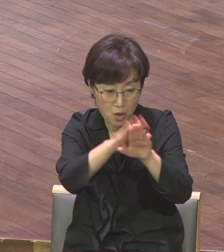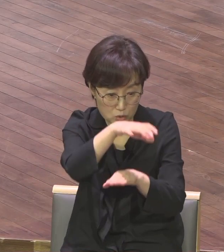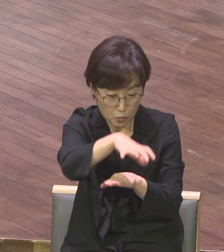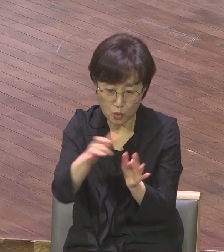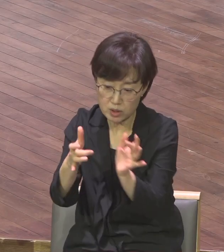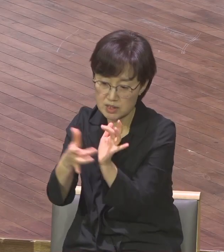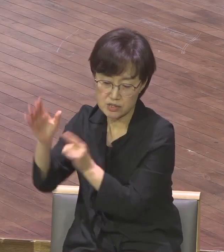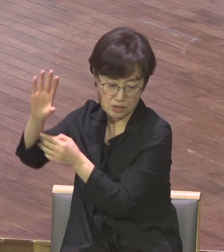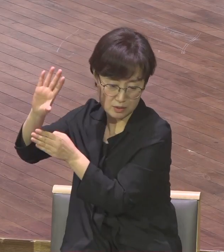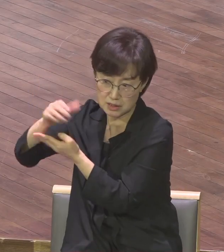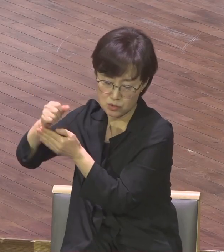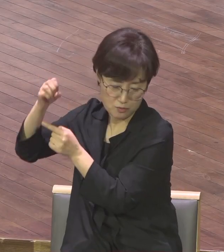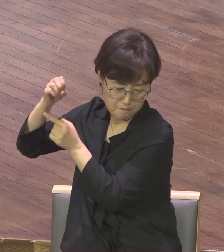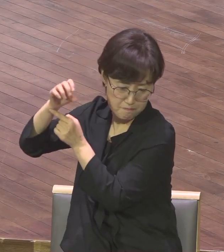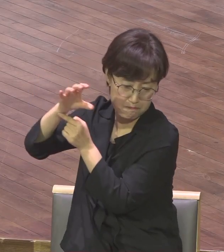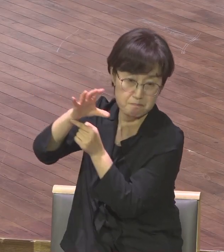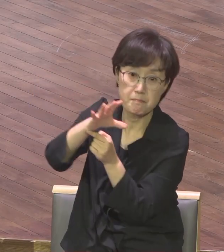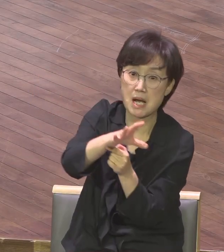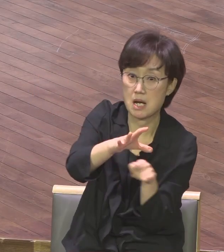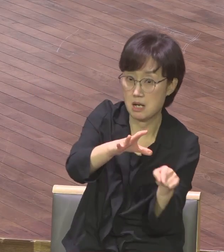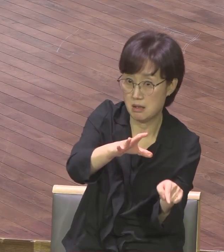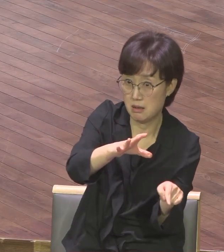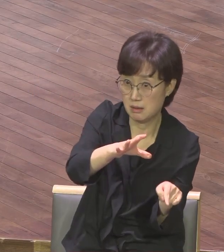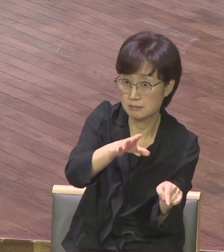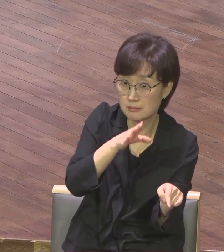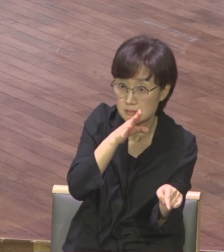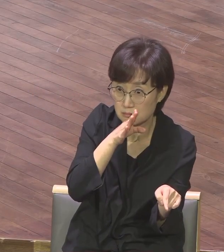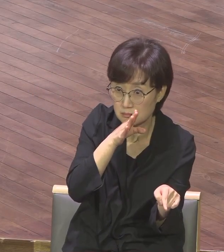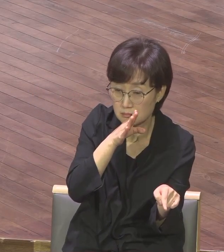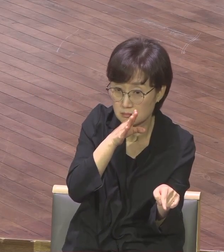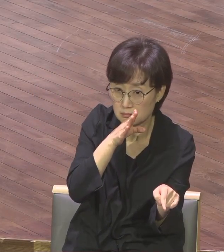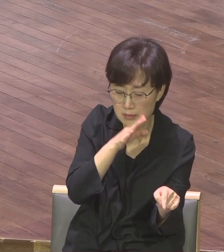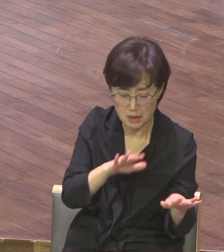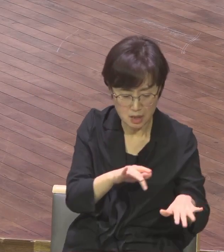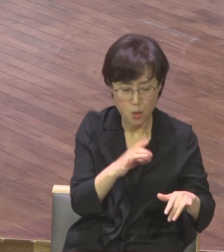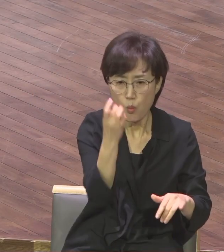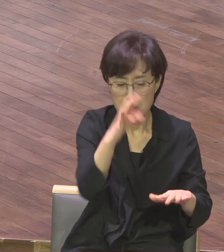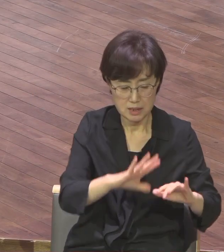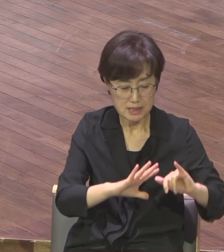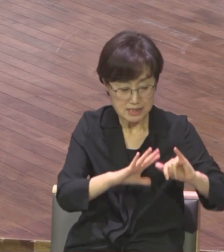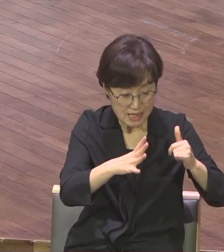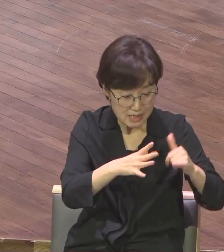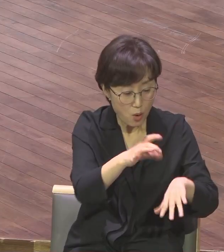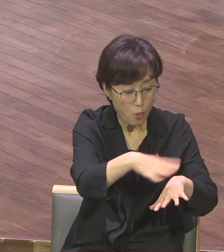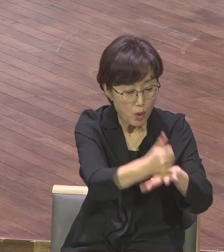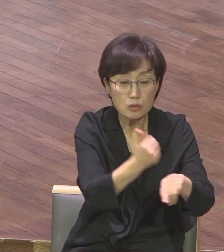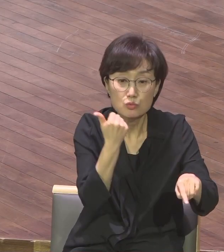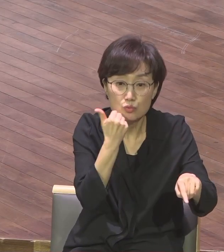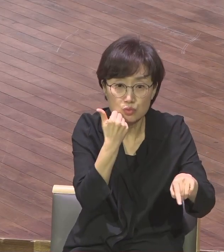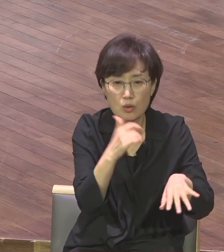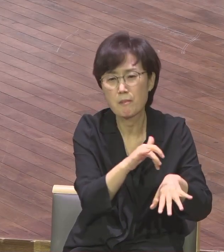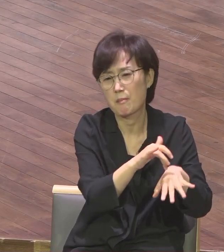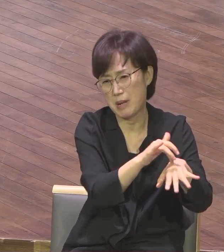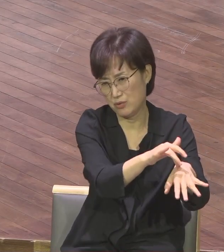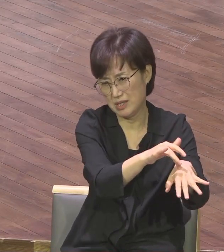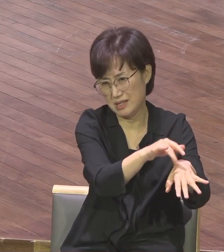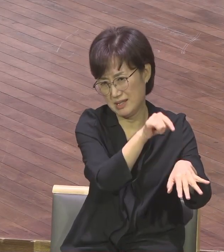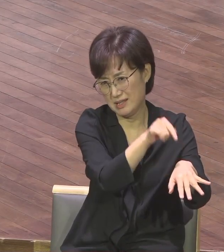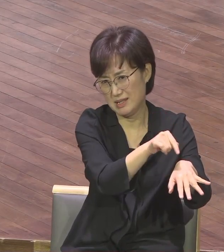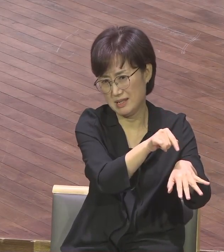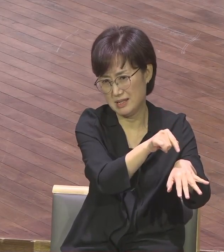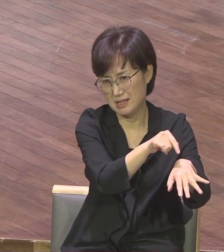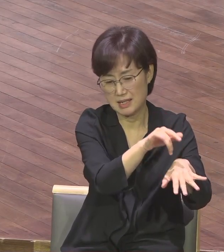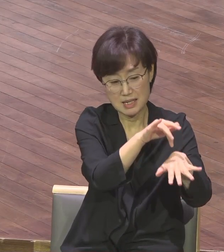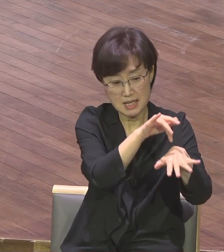이 어두운 세상에, 이 흑암이 가득한 땅에 세상 왕은 막입니다. 이 세상 왕이 세상을